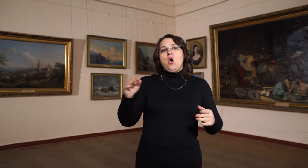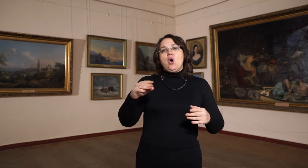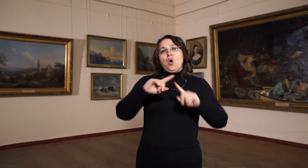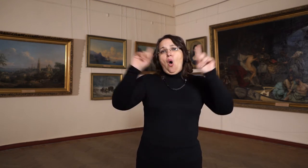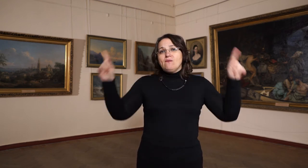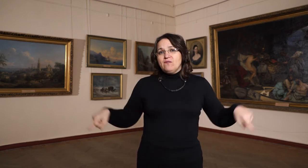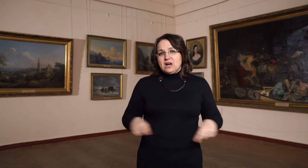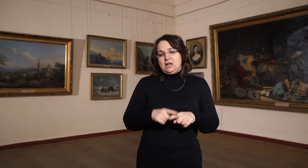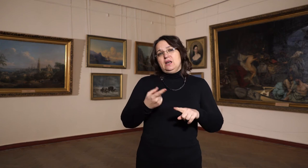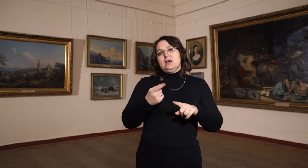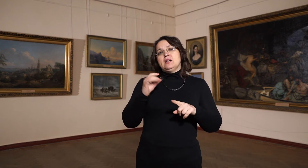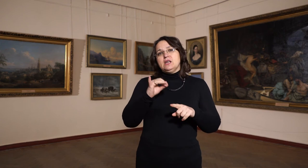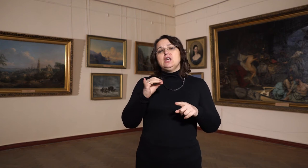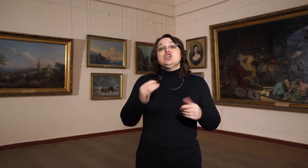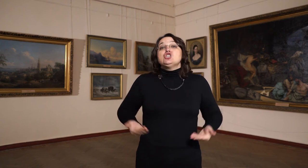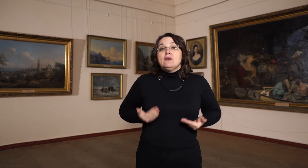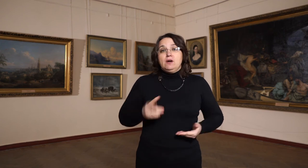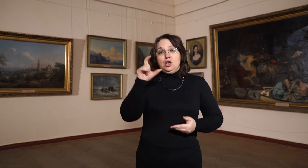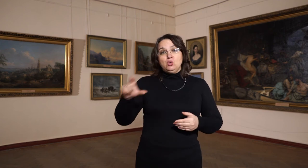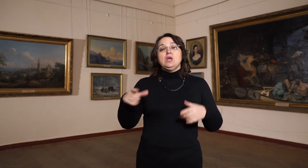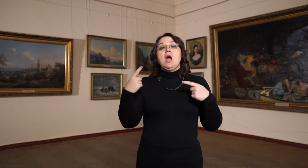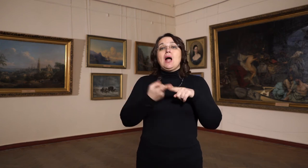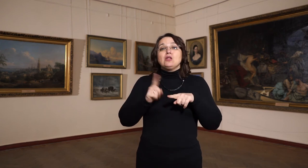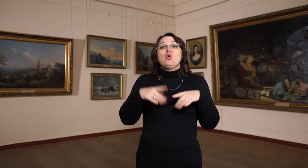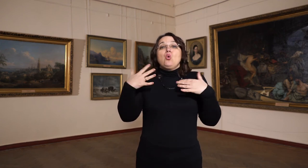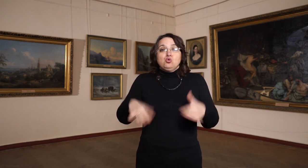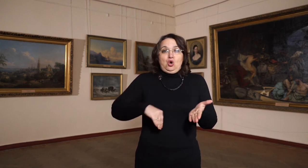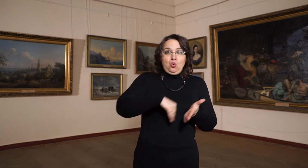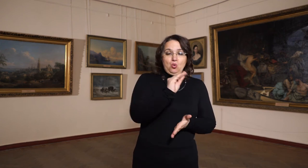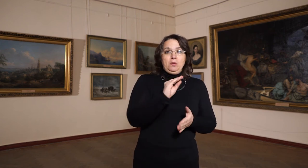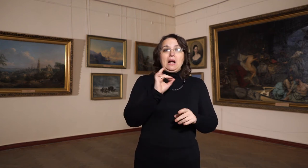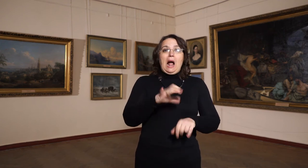люди, которые уже куплены старцем для пополнения коллекции рабынь и рабов.